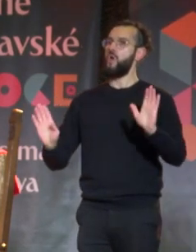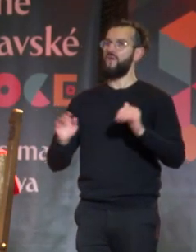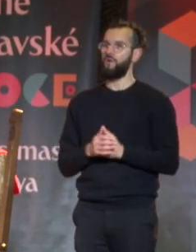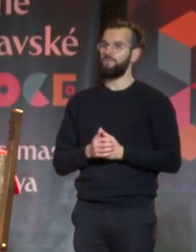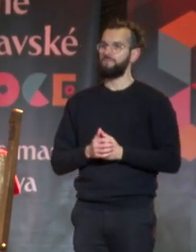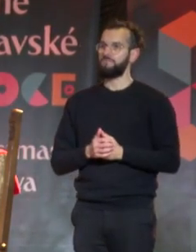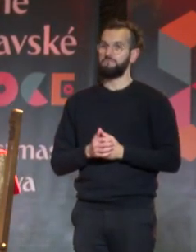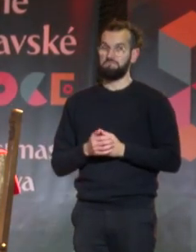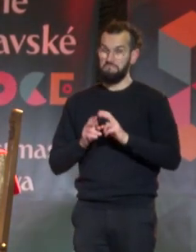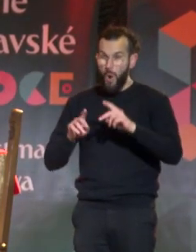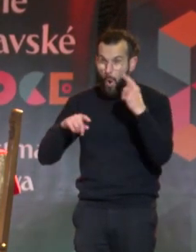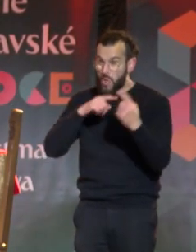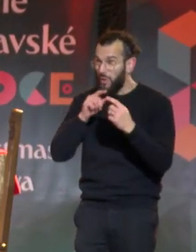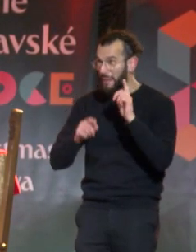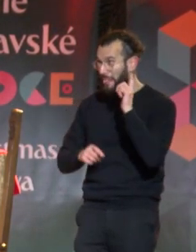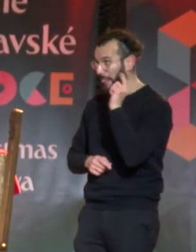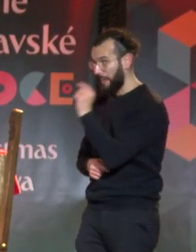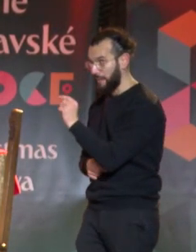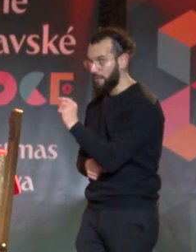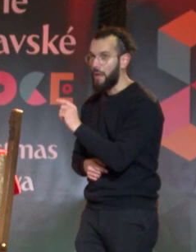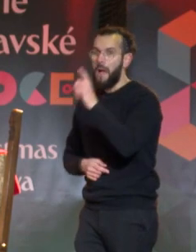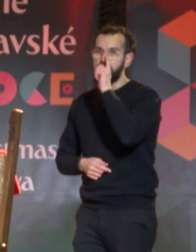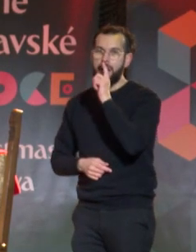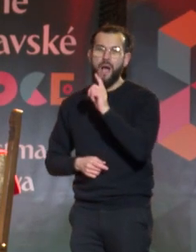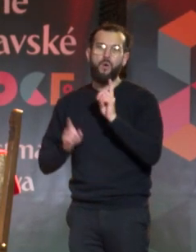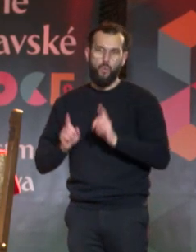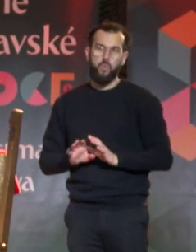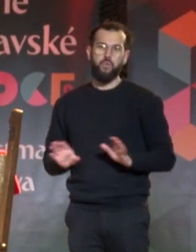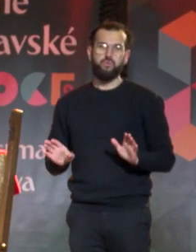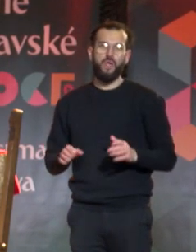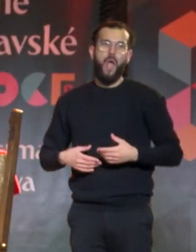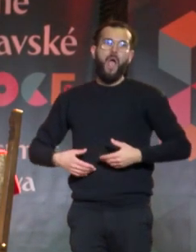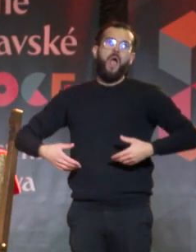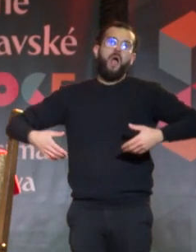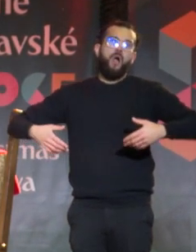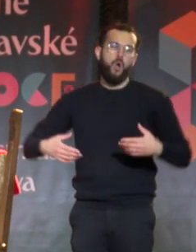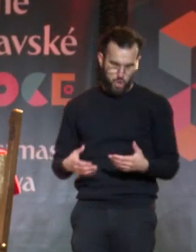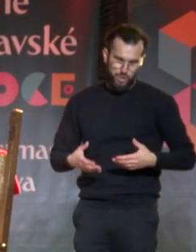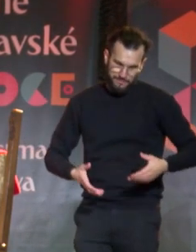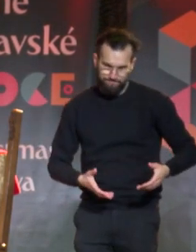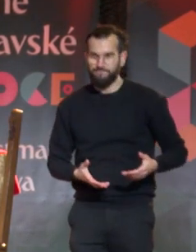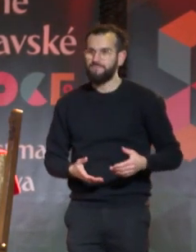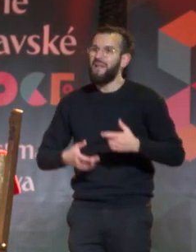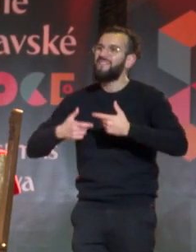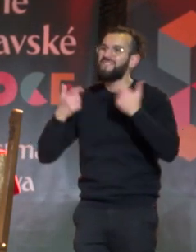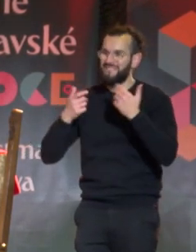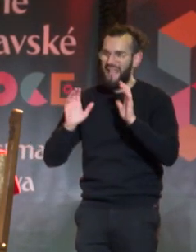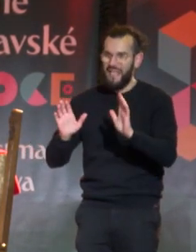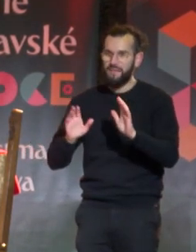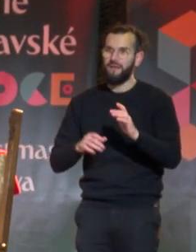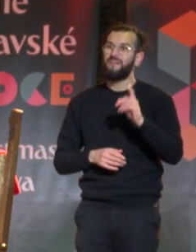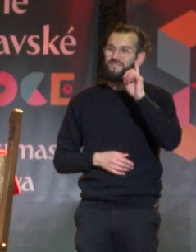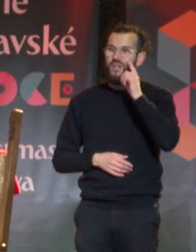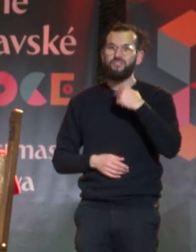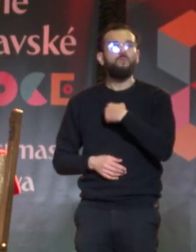mohol otočiť a ísť, lenže mama sa už nadýchla a nič ju nezastaví. Hneď vysvetľuje, že som ich